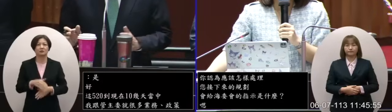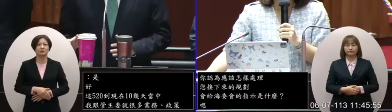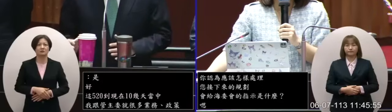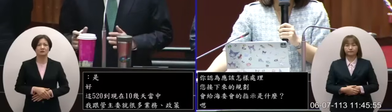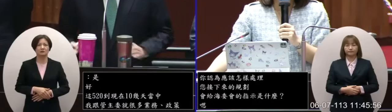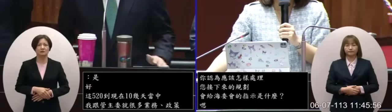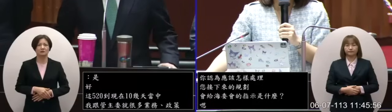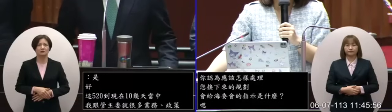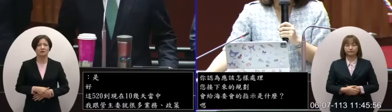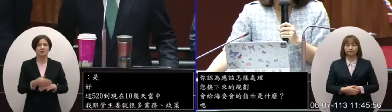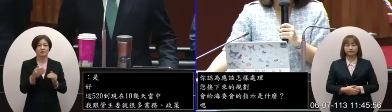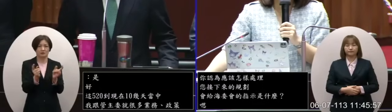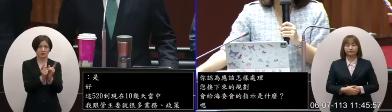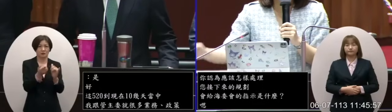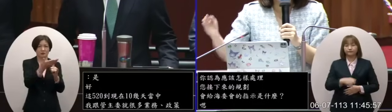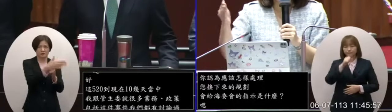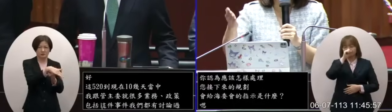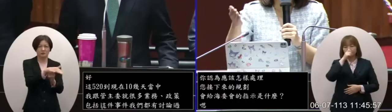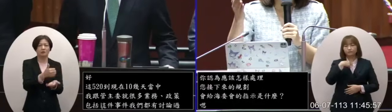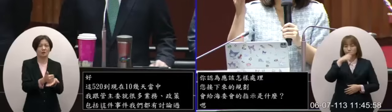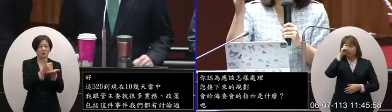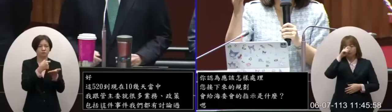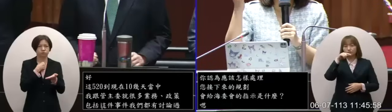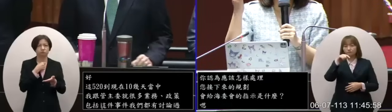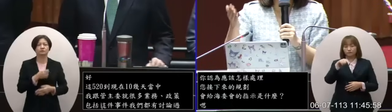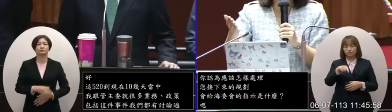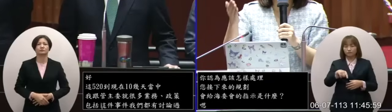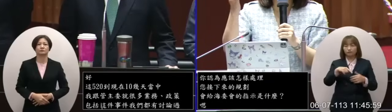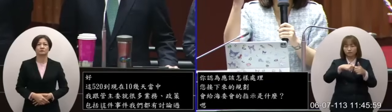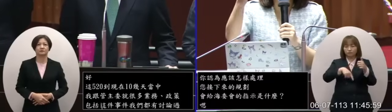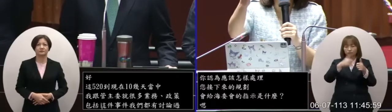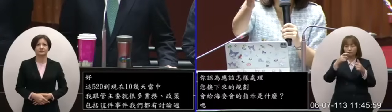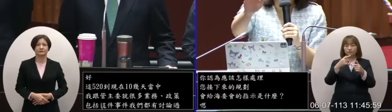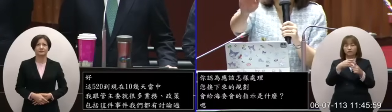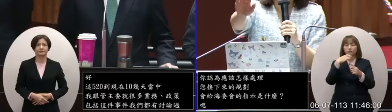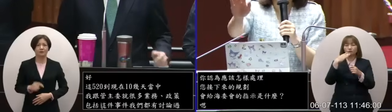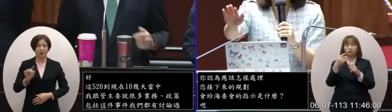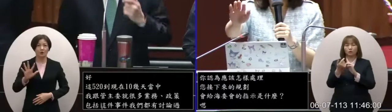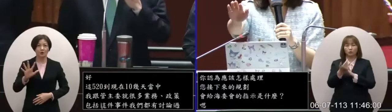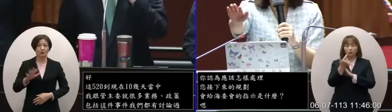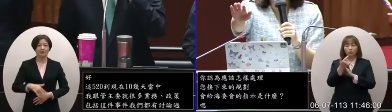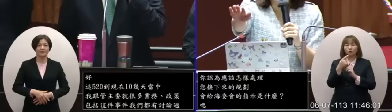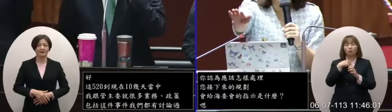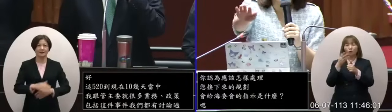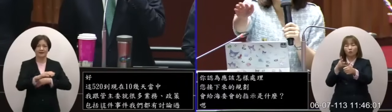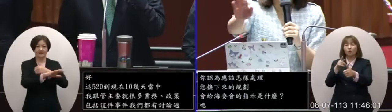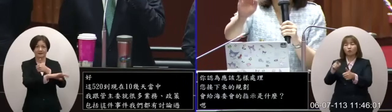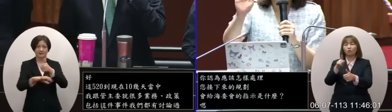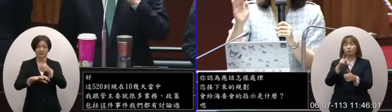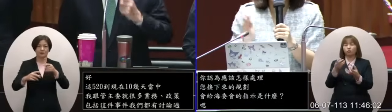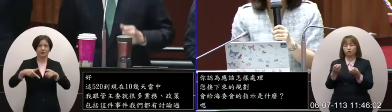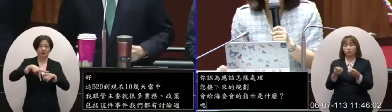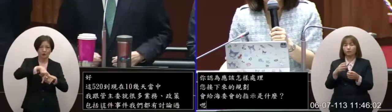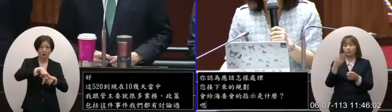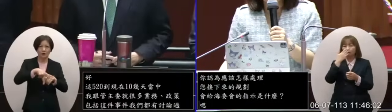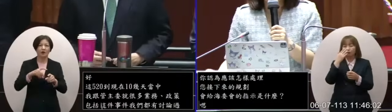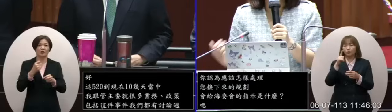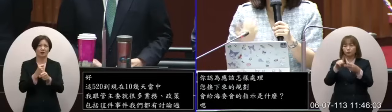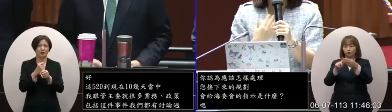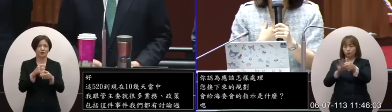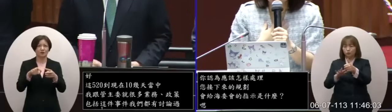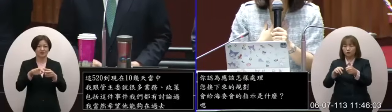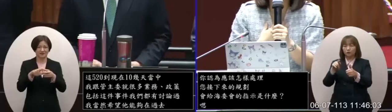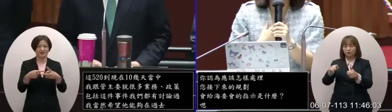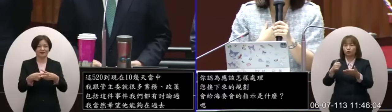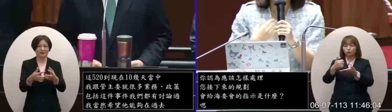对王者最大的一个敬意。 好，我希望我们的这个院长能够积极， 我们有一个跨部会的工作小组在处理。 不好意思，主委，